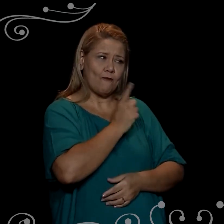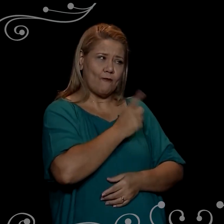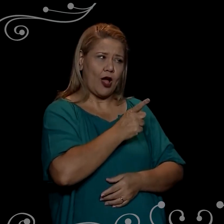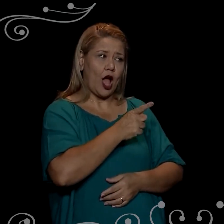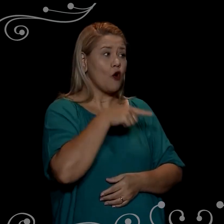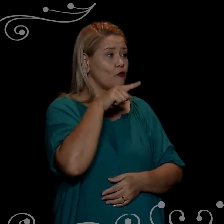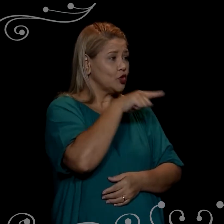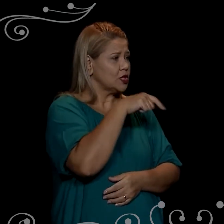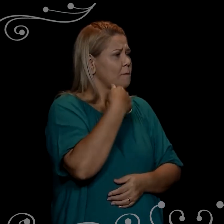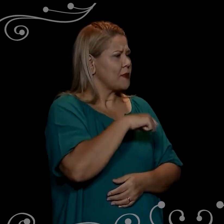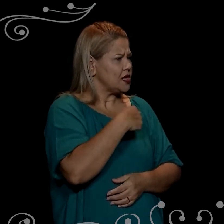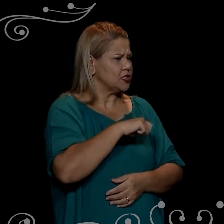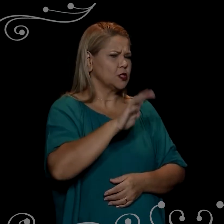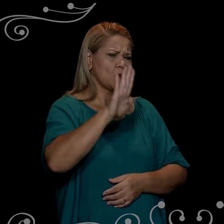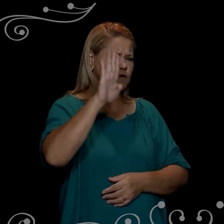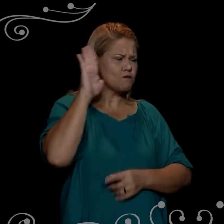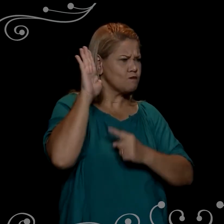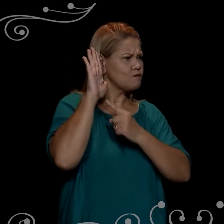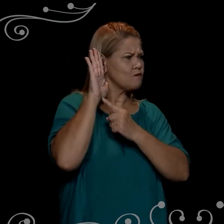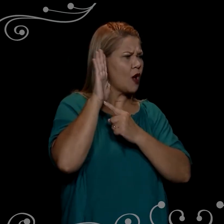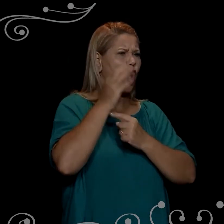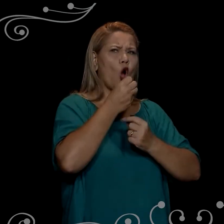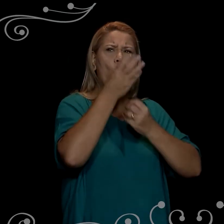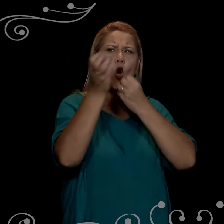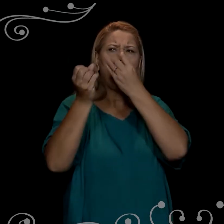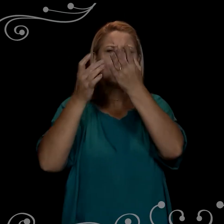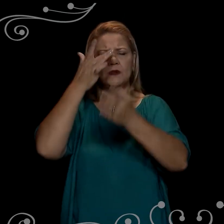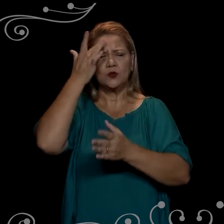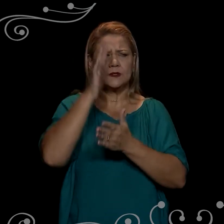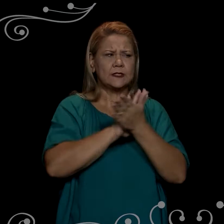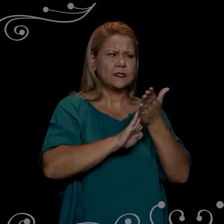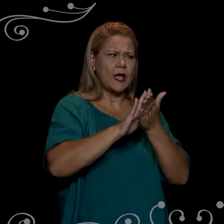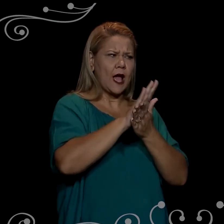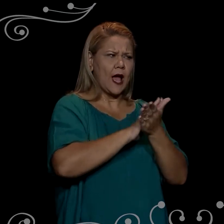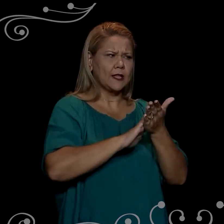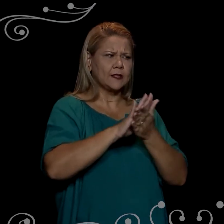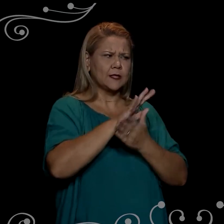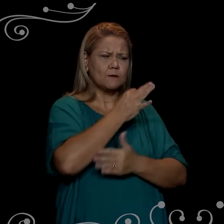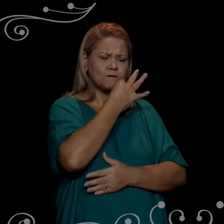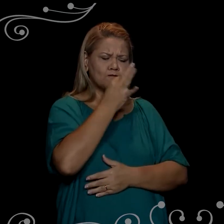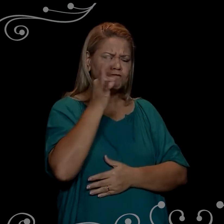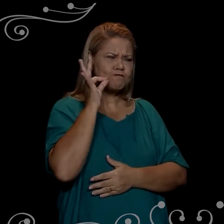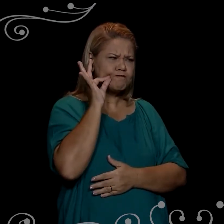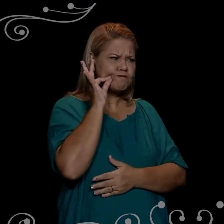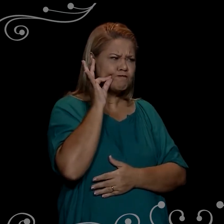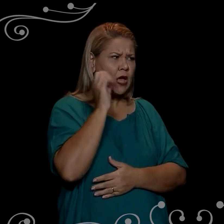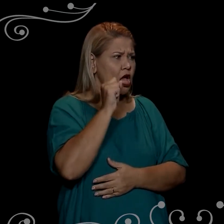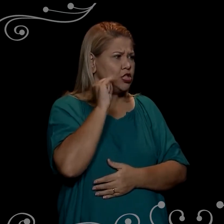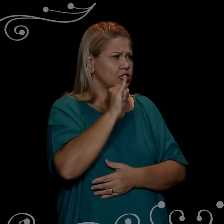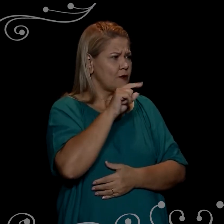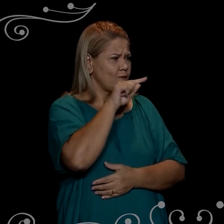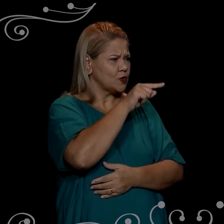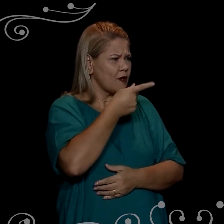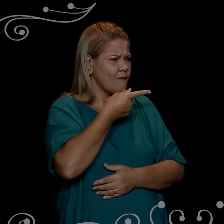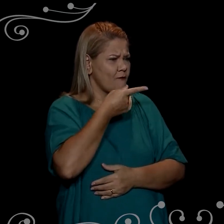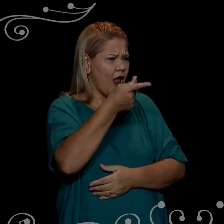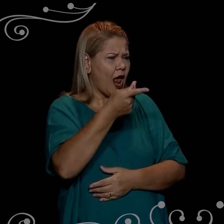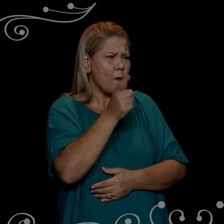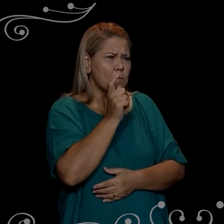não contaria nada a ninguém e avisou: "Se disser uma só palavra, corto